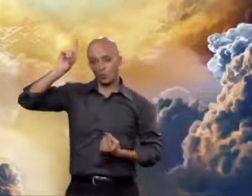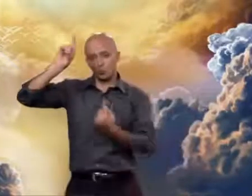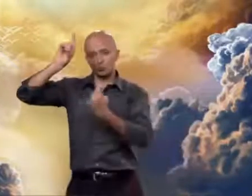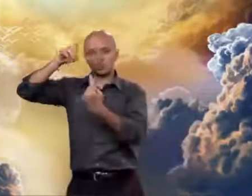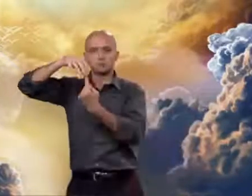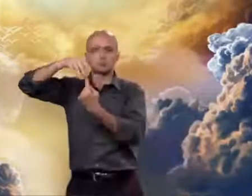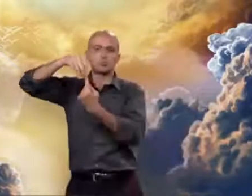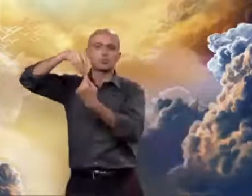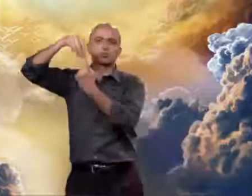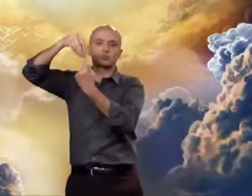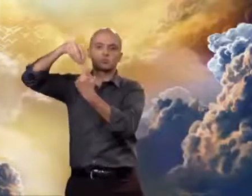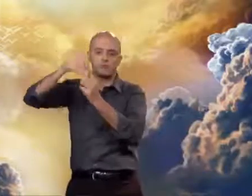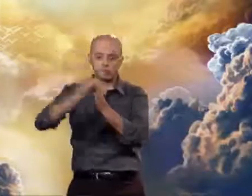Satanás apela ao intelecto.